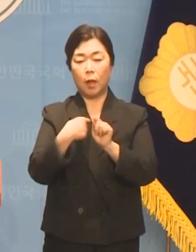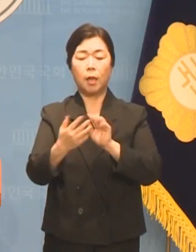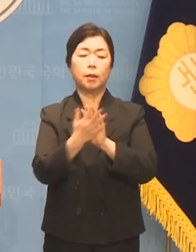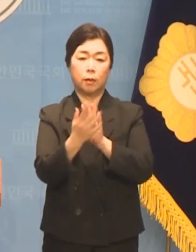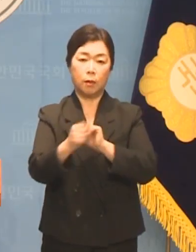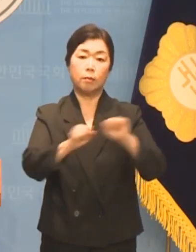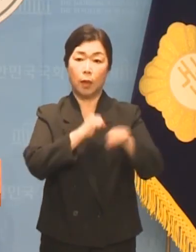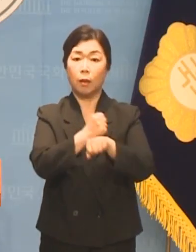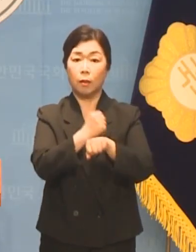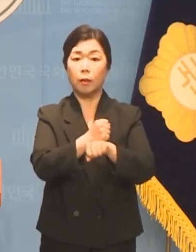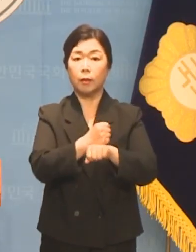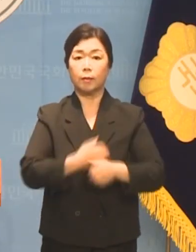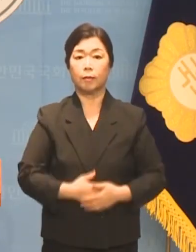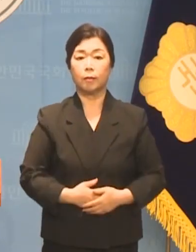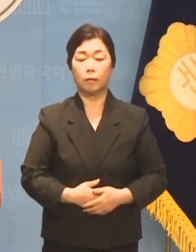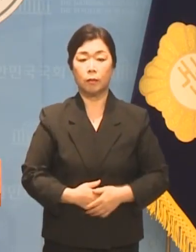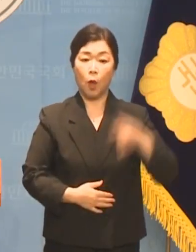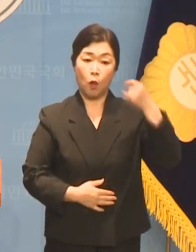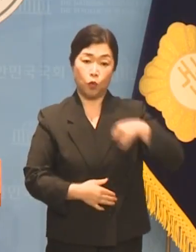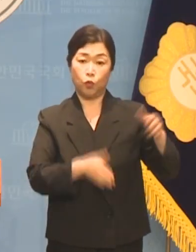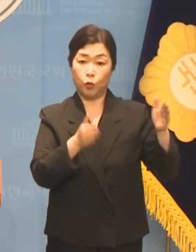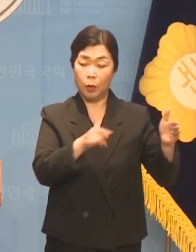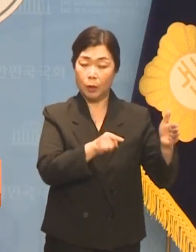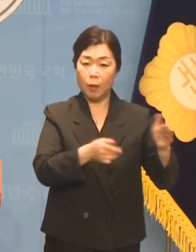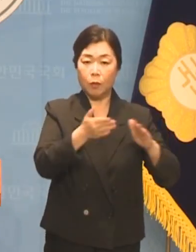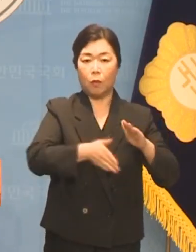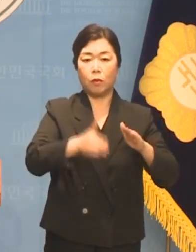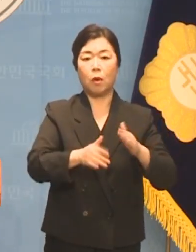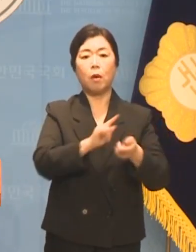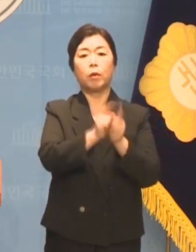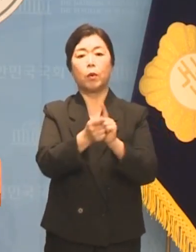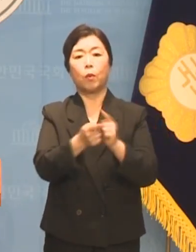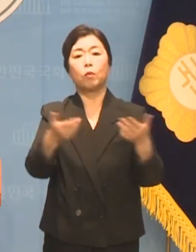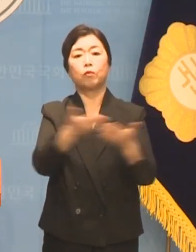뛰겠습니다. 중국과는 공정상호주의